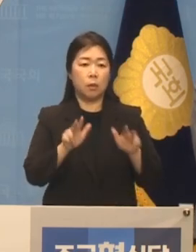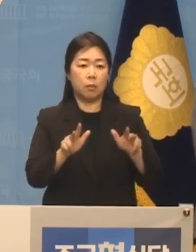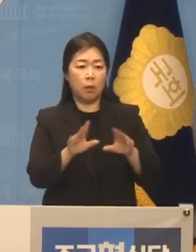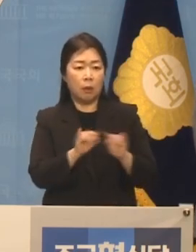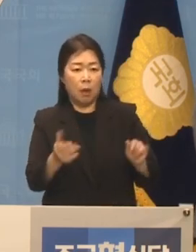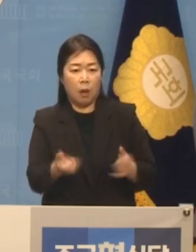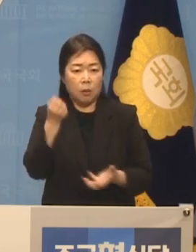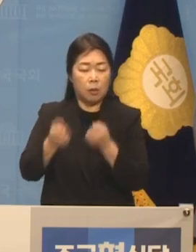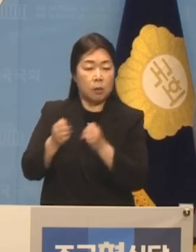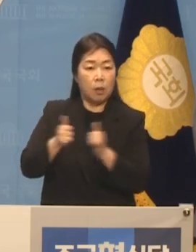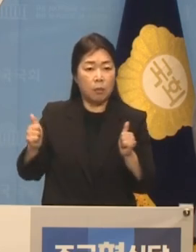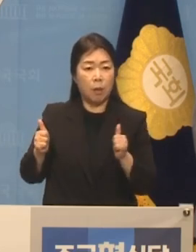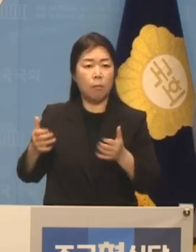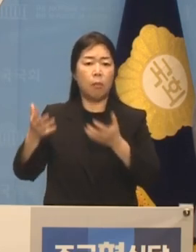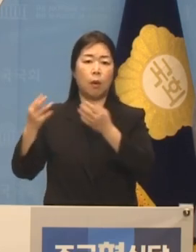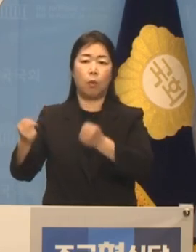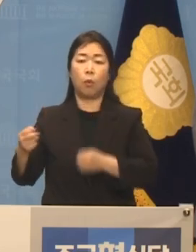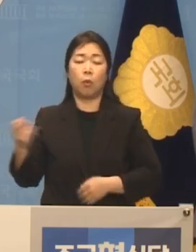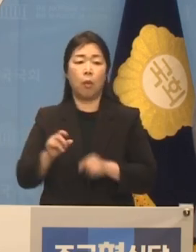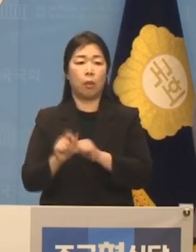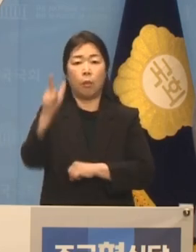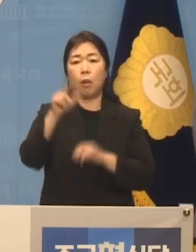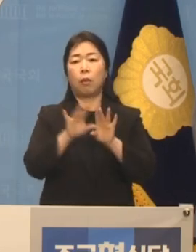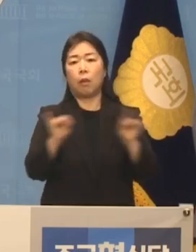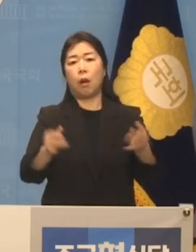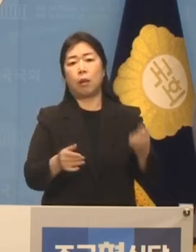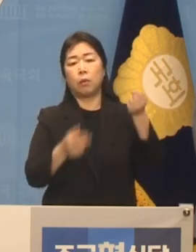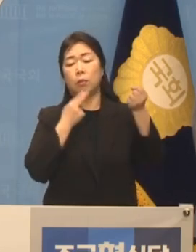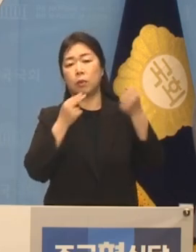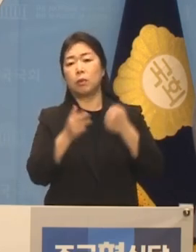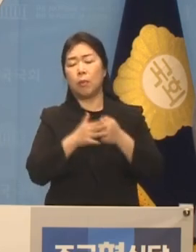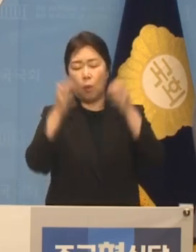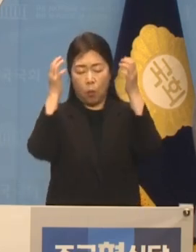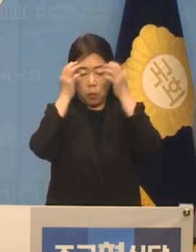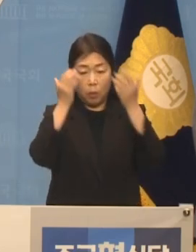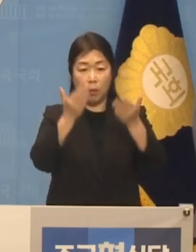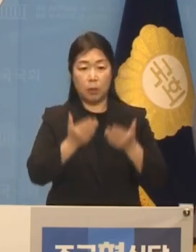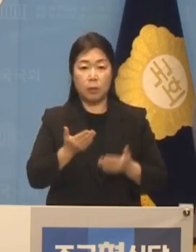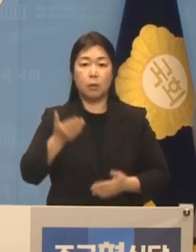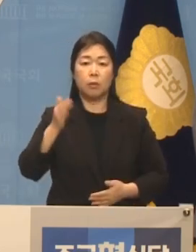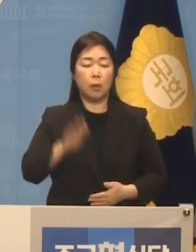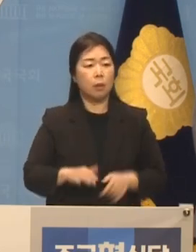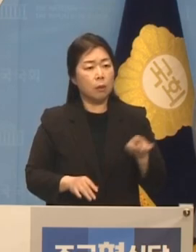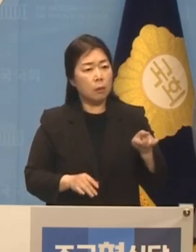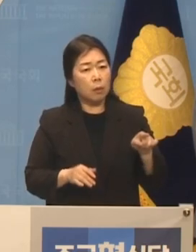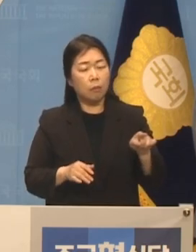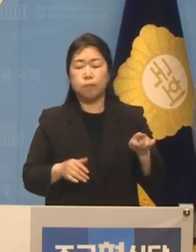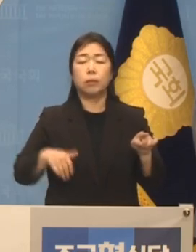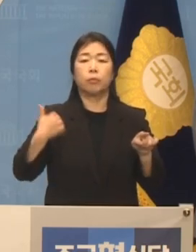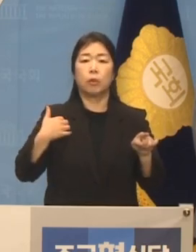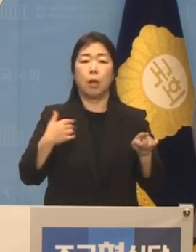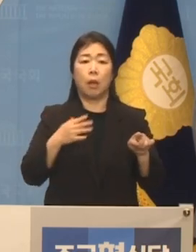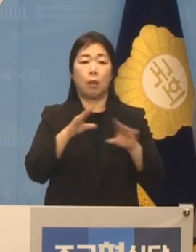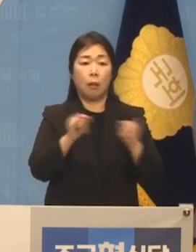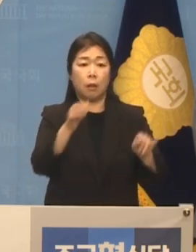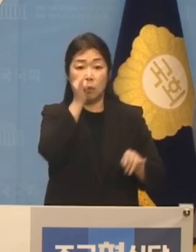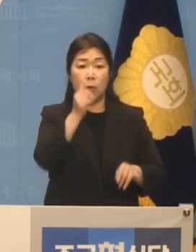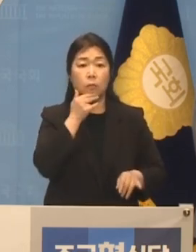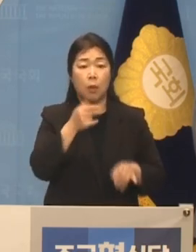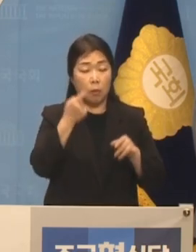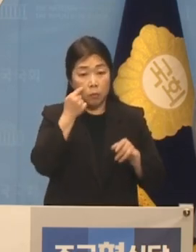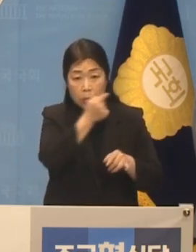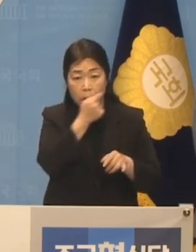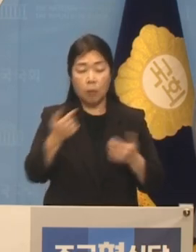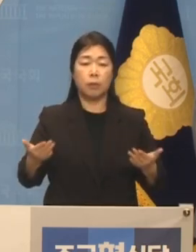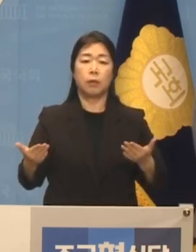어마어마하게 가진 사람들이 있고 대다수는 땅이 없어서 그렇게 고통을 받지만 그게 눈에 잘 보이지 않습니다. 그럼에도